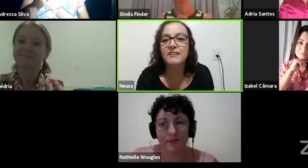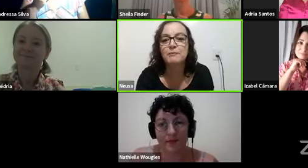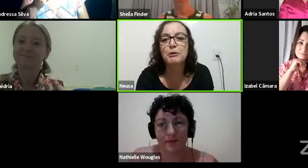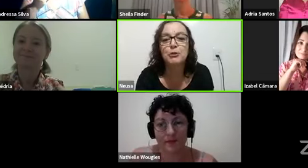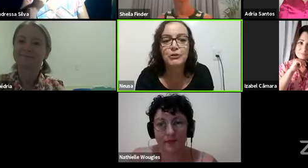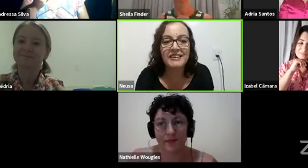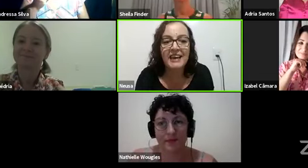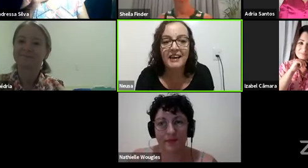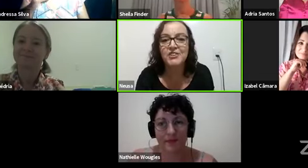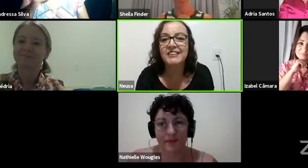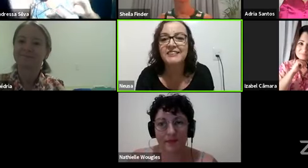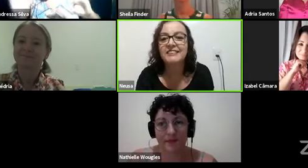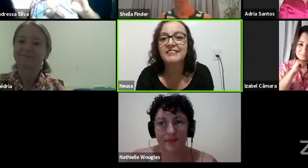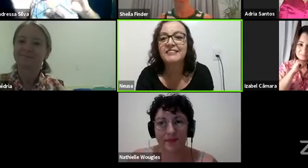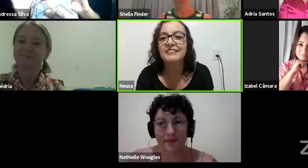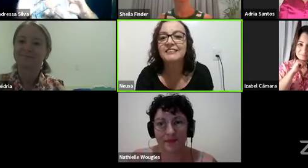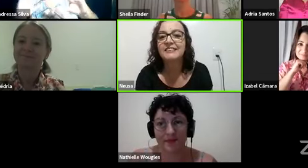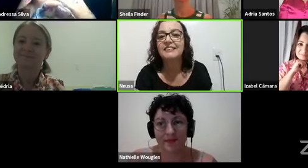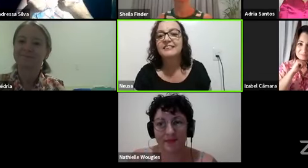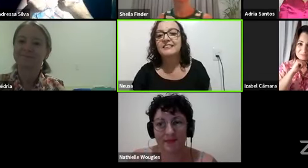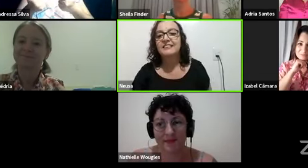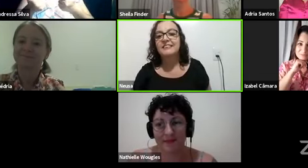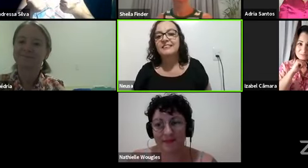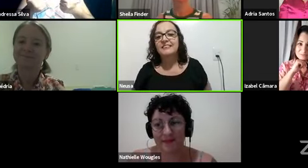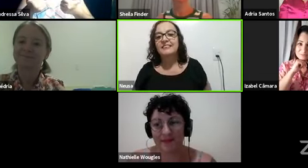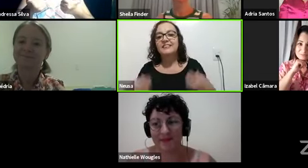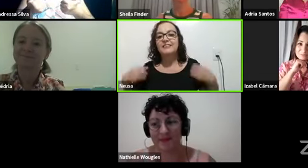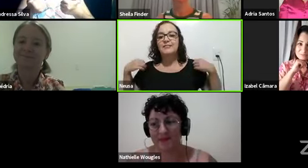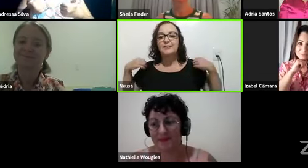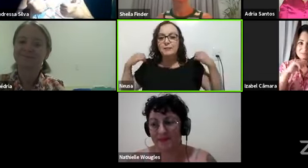agradeço a vocês pela oportunidade.